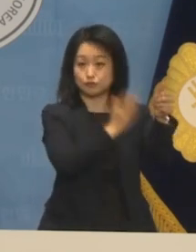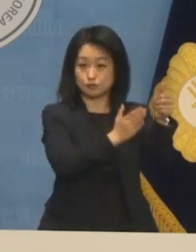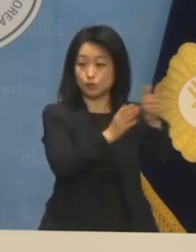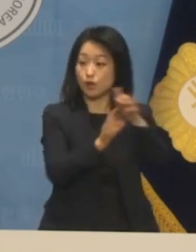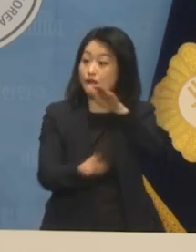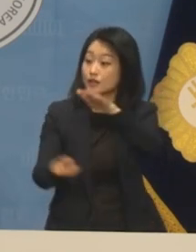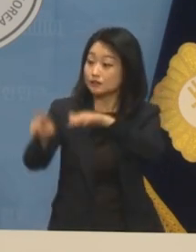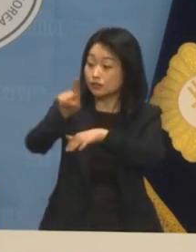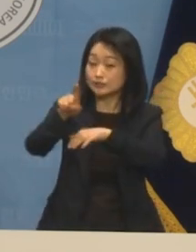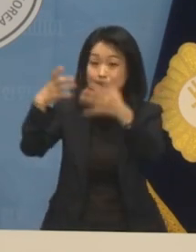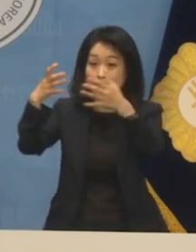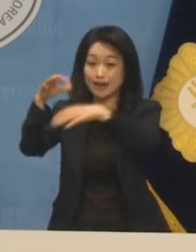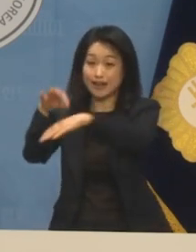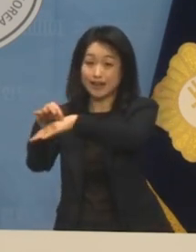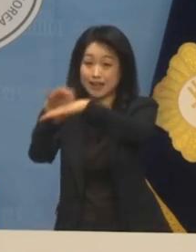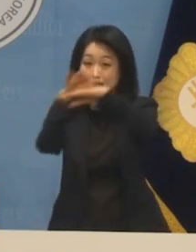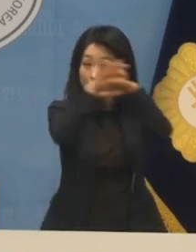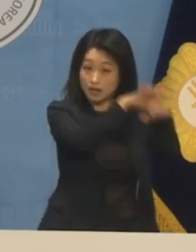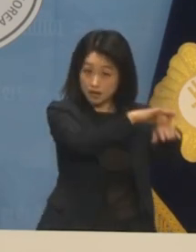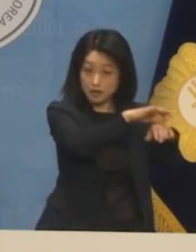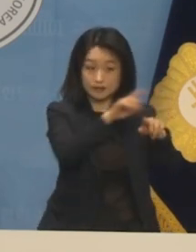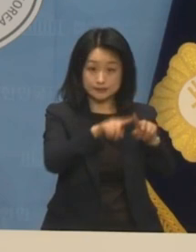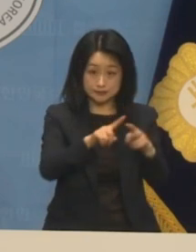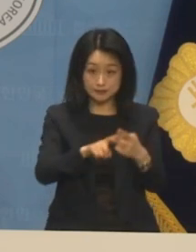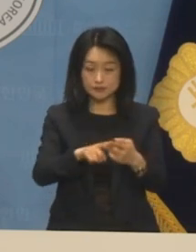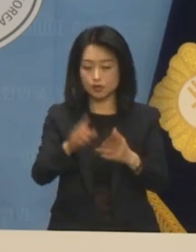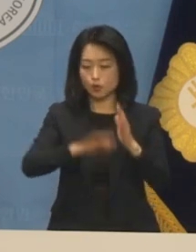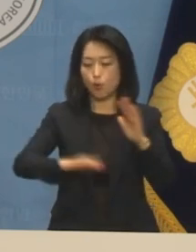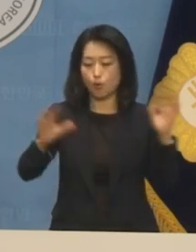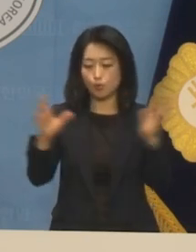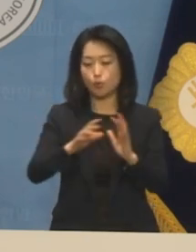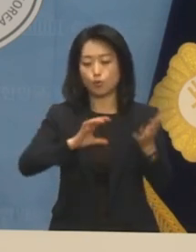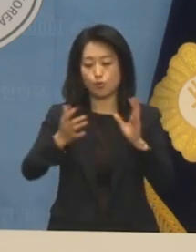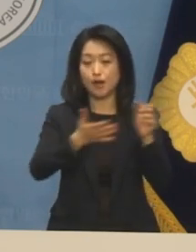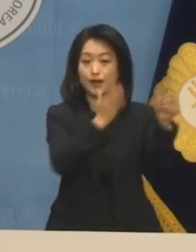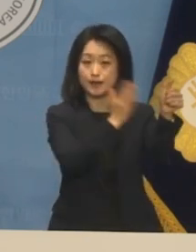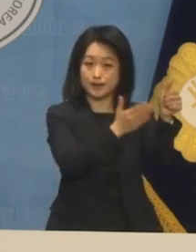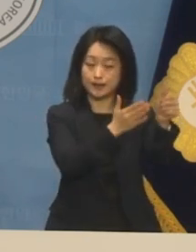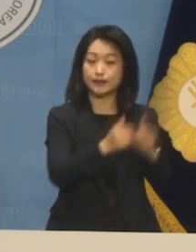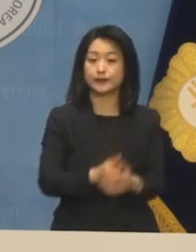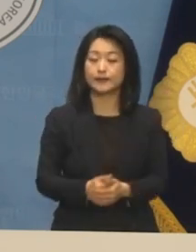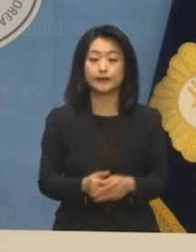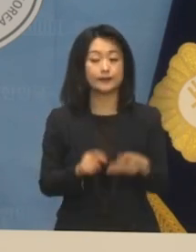선진국 벤치마킹과 공론화를 추진하십시오. 셋째,